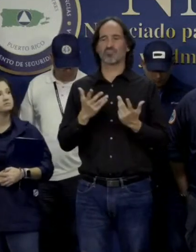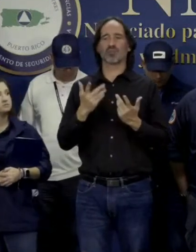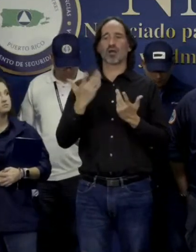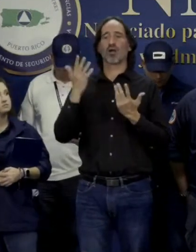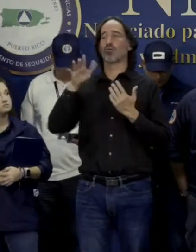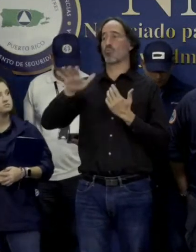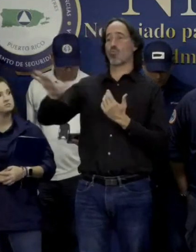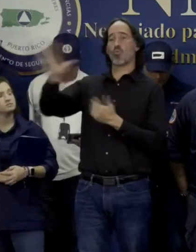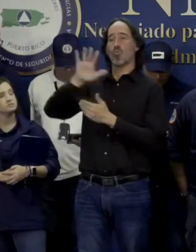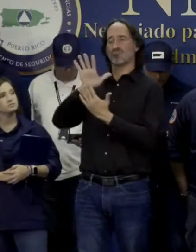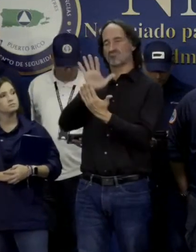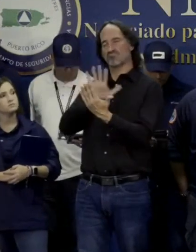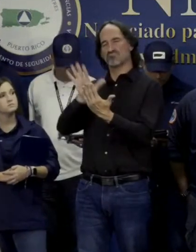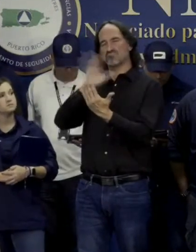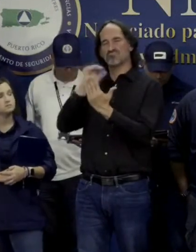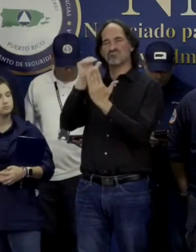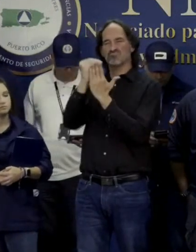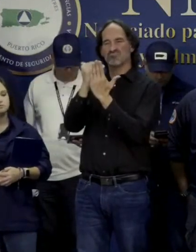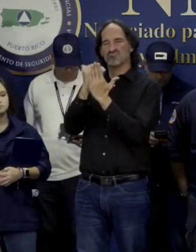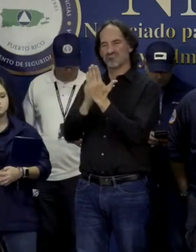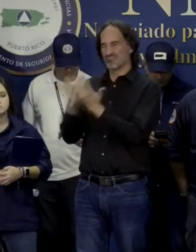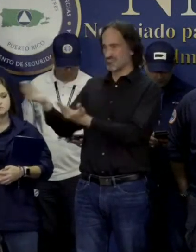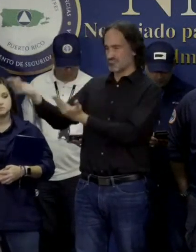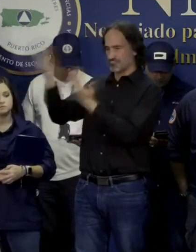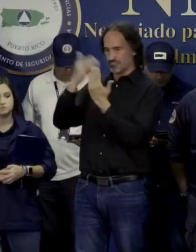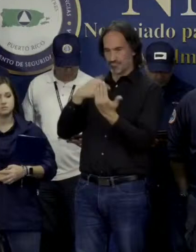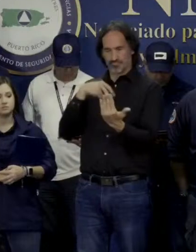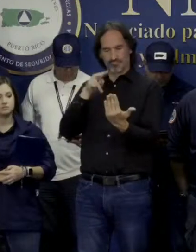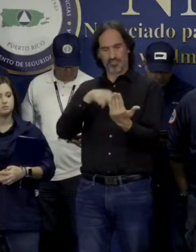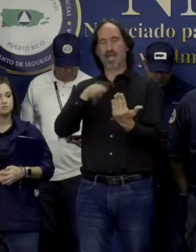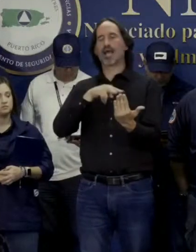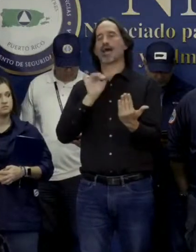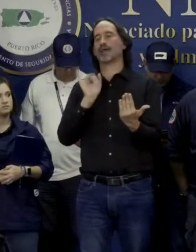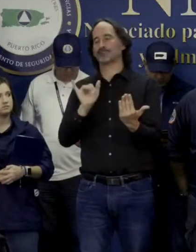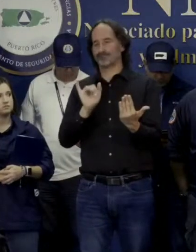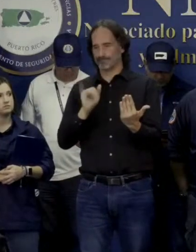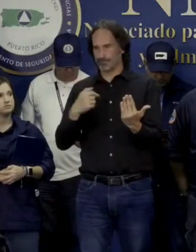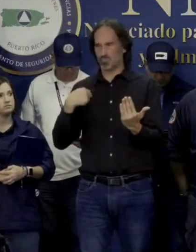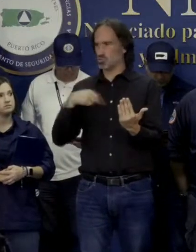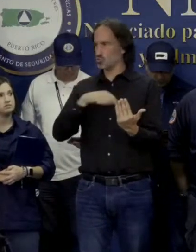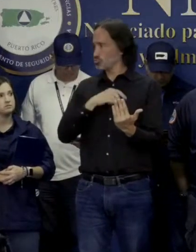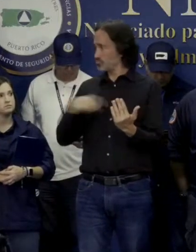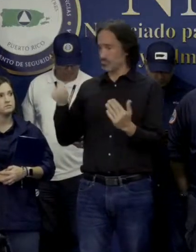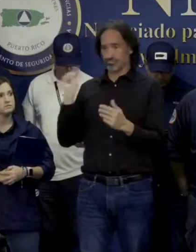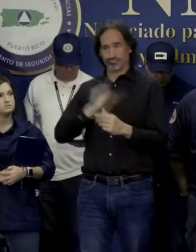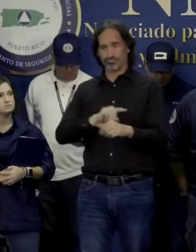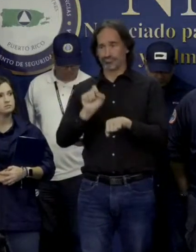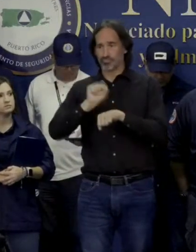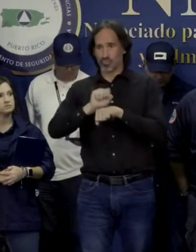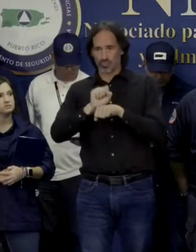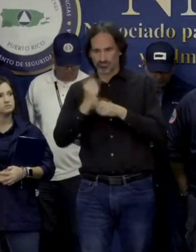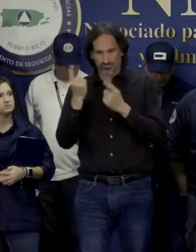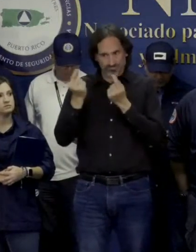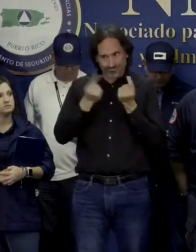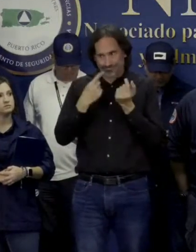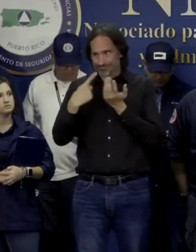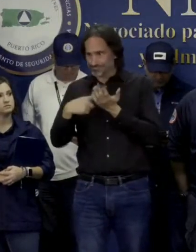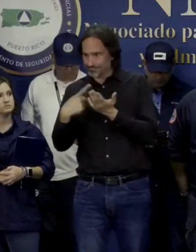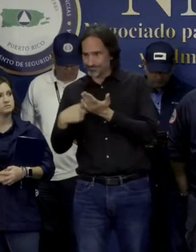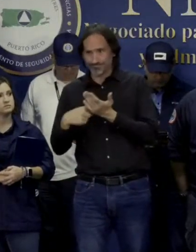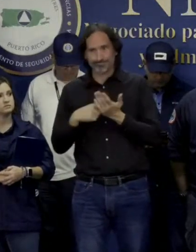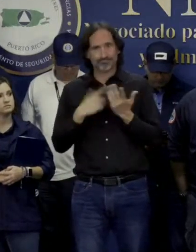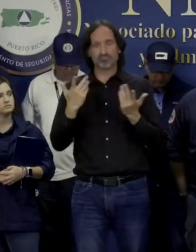las agencias del gobierno central van a estar supliendo sus estimados preliminares. Y como dije, después hay un esfuerzo de coordinación